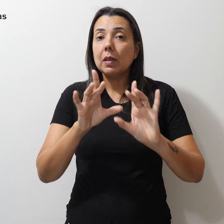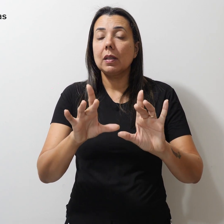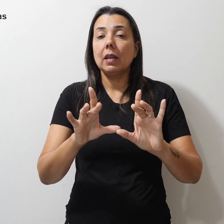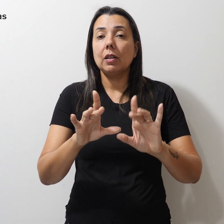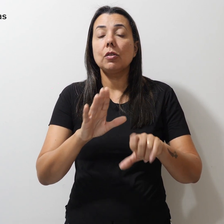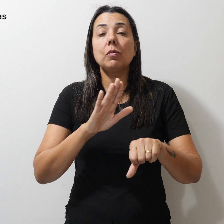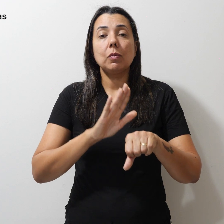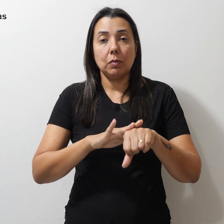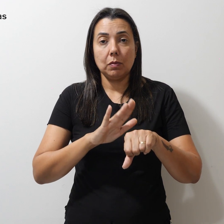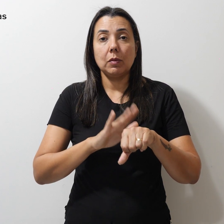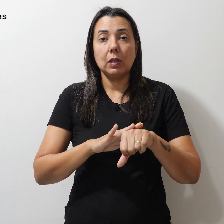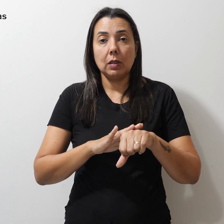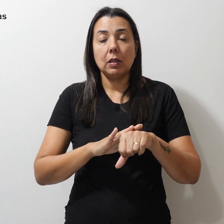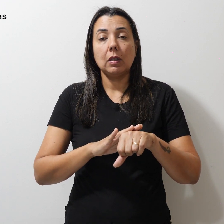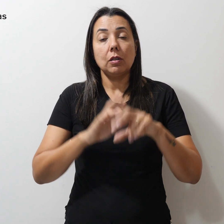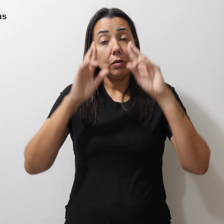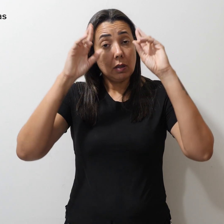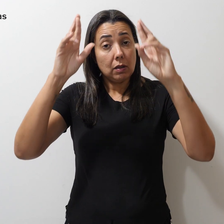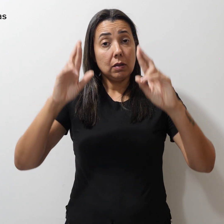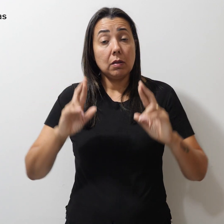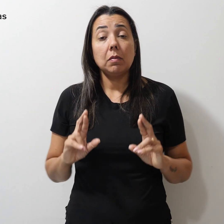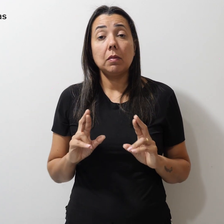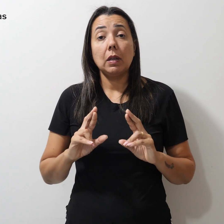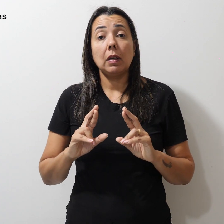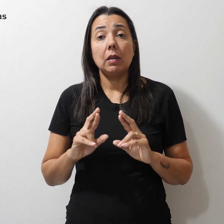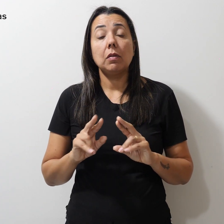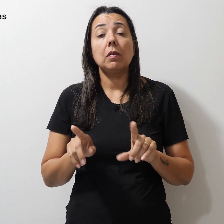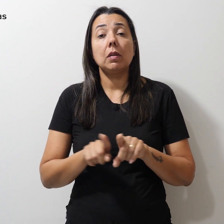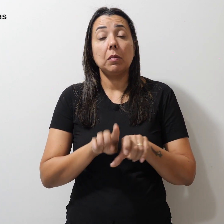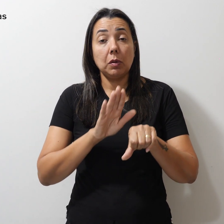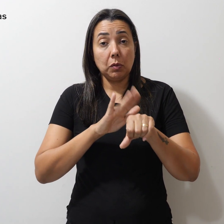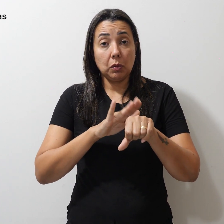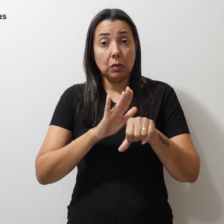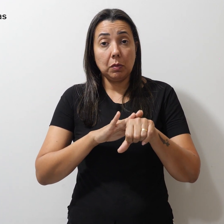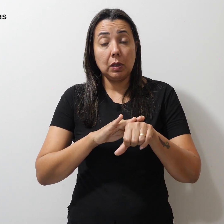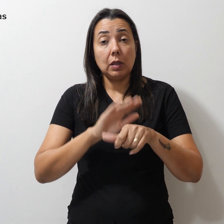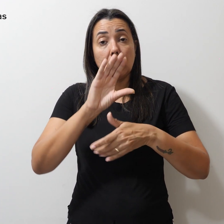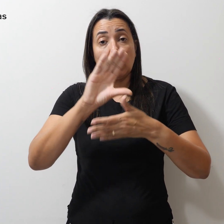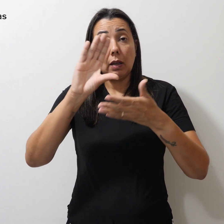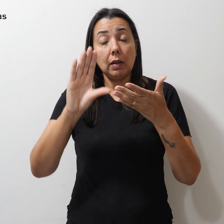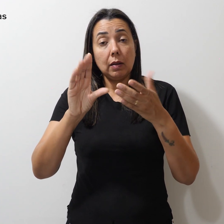autonomia, dignidade e emancipação da classe trabalhadora.